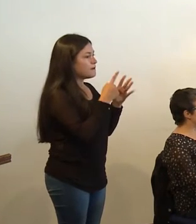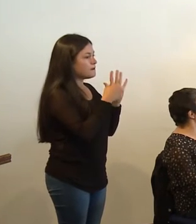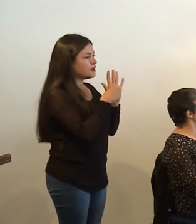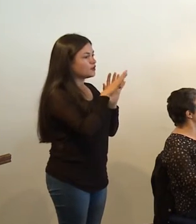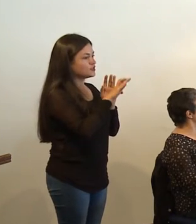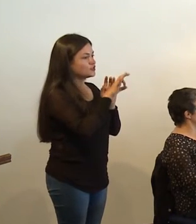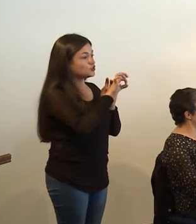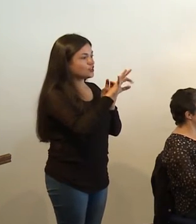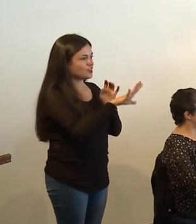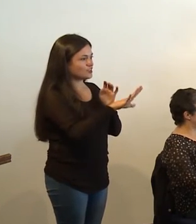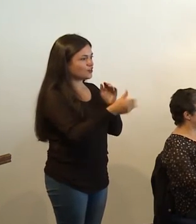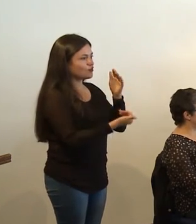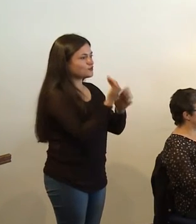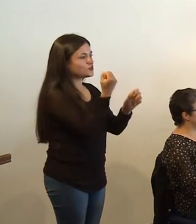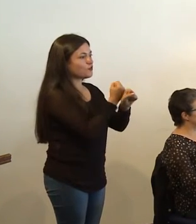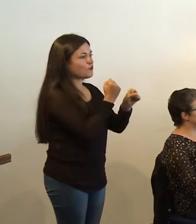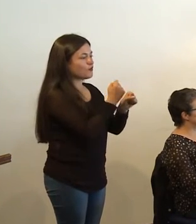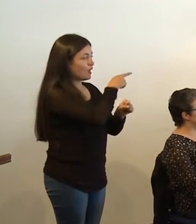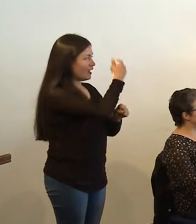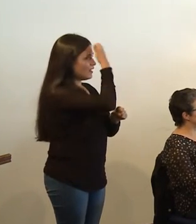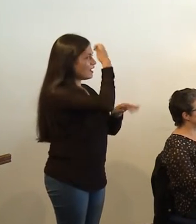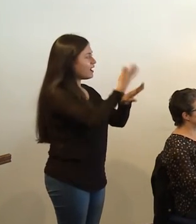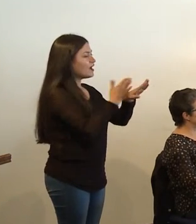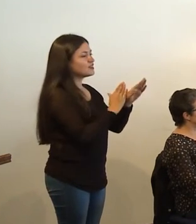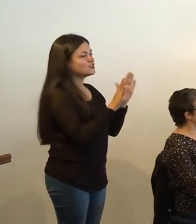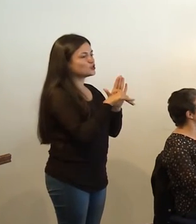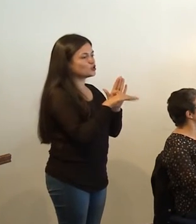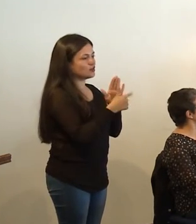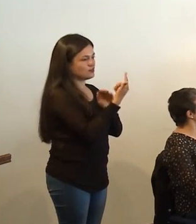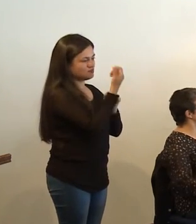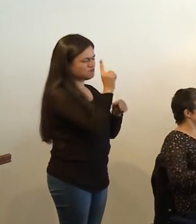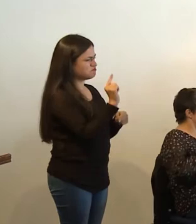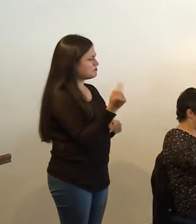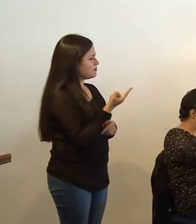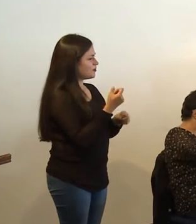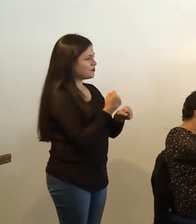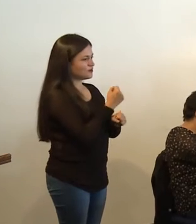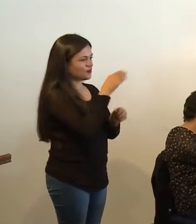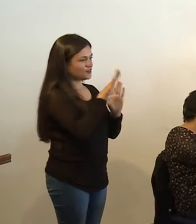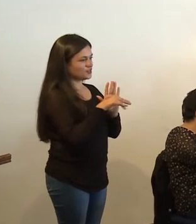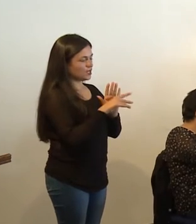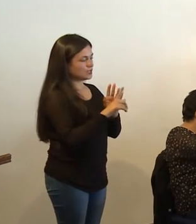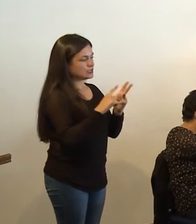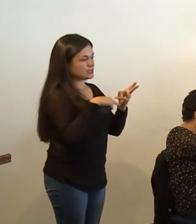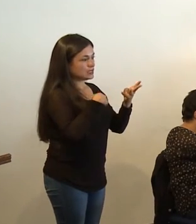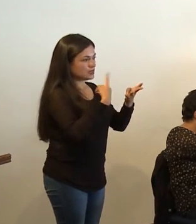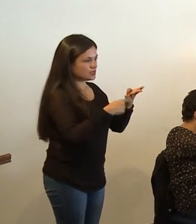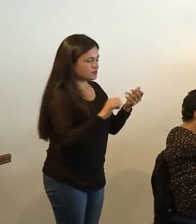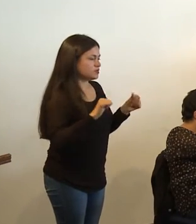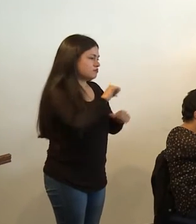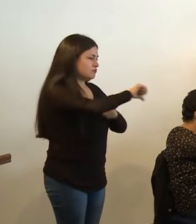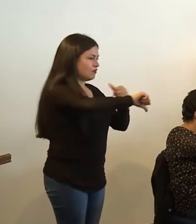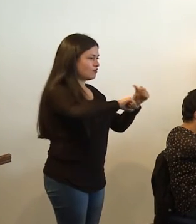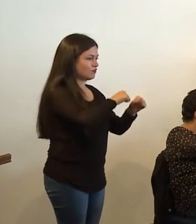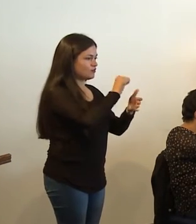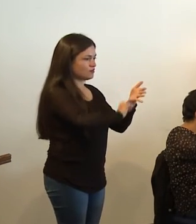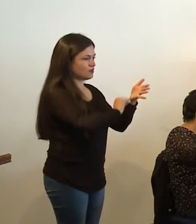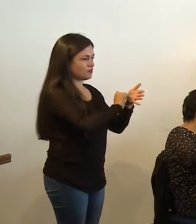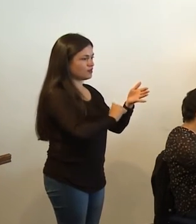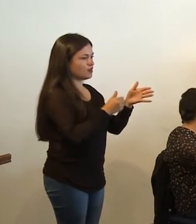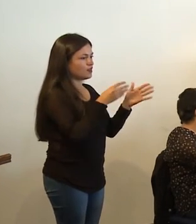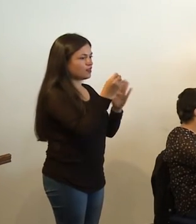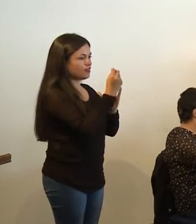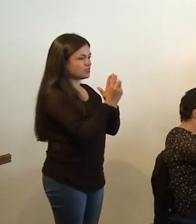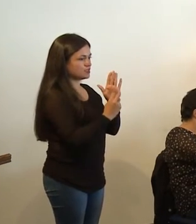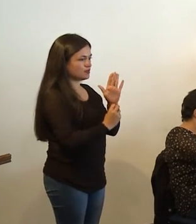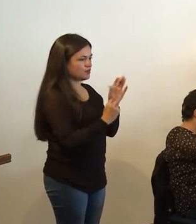semestre comencé como profesor de sociales, ya desde el segundo Mario tuvo la gentileza de compartir el espacio del